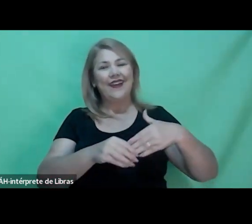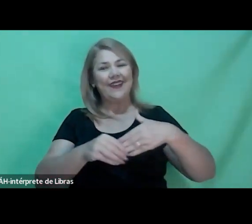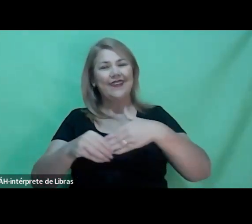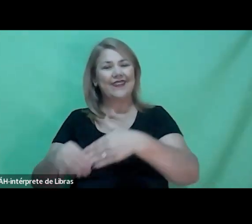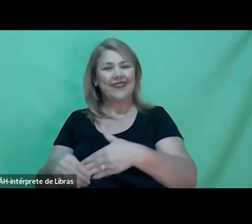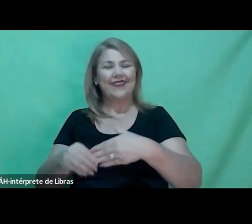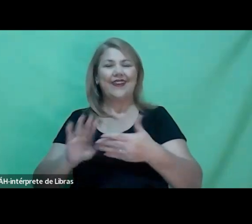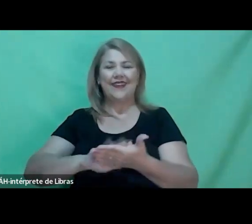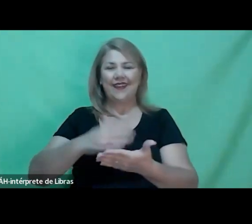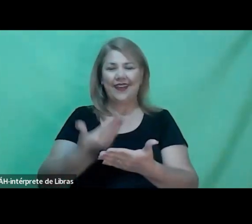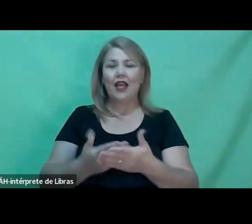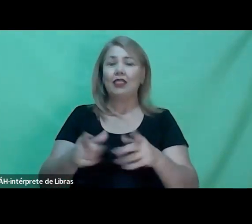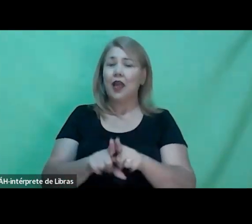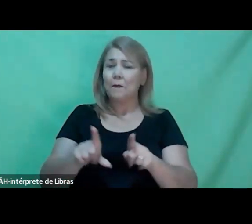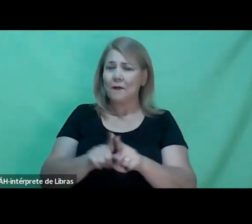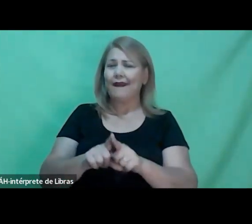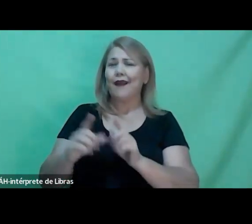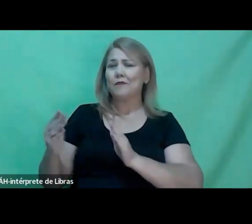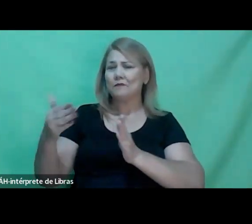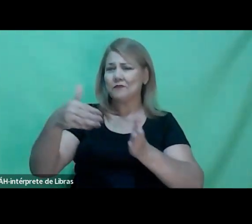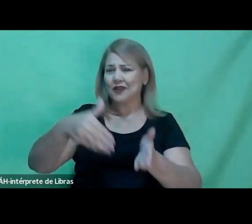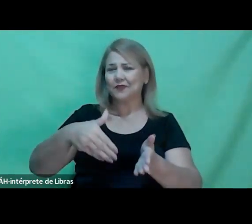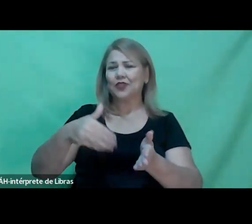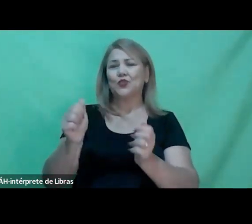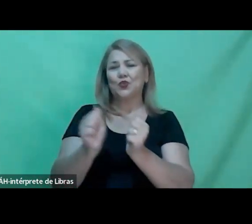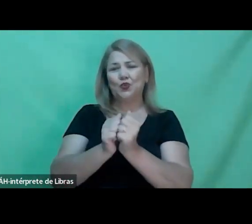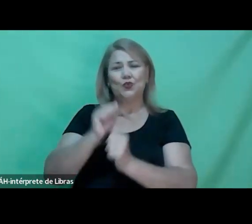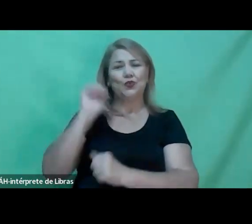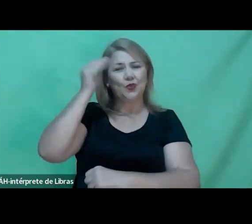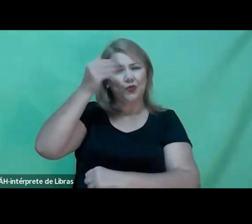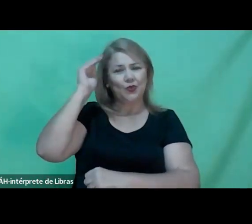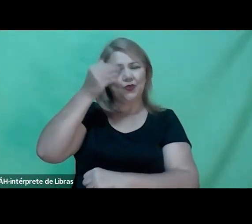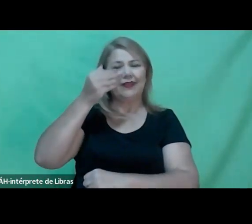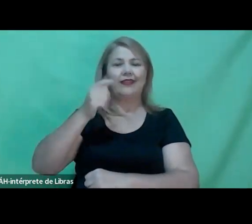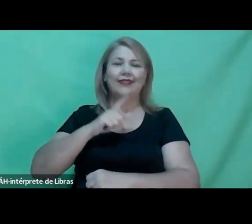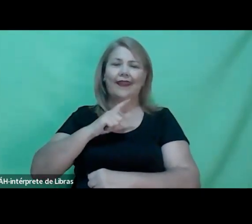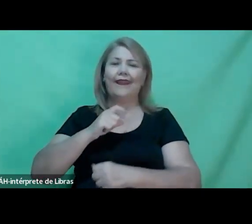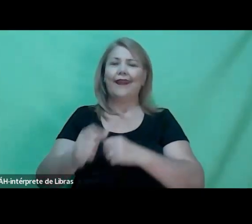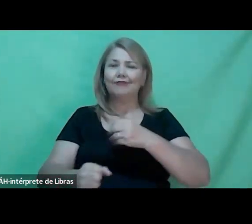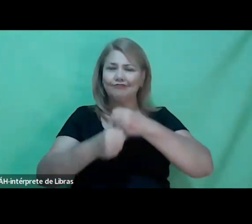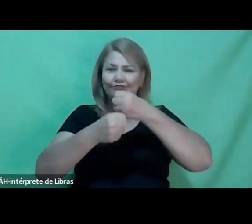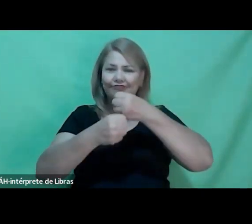que la participación de losos es fundamental o muchos comentarios que quiere